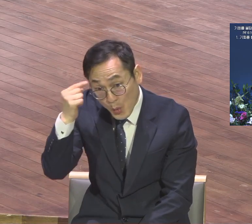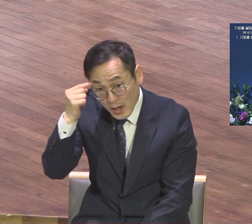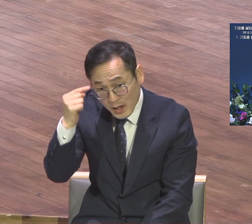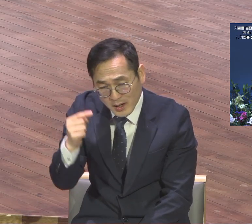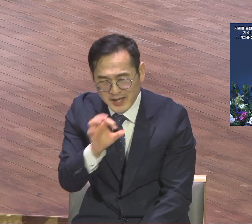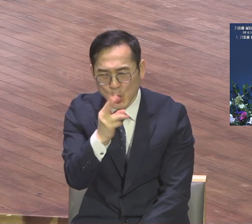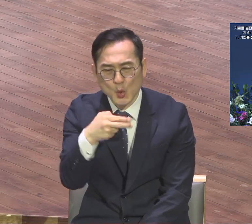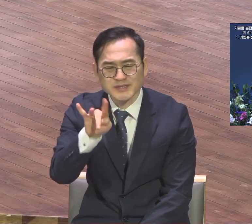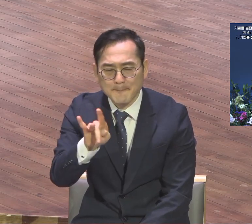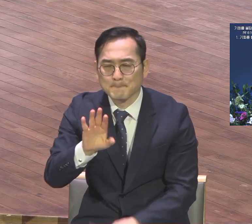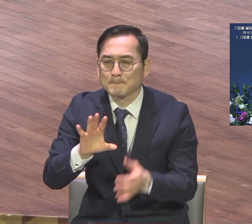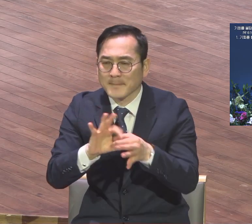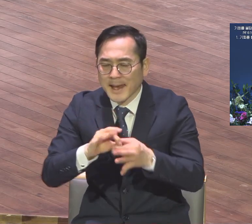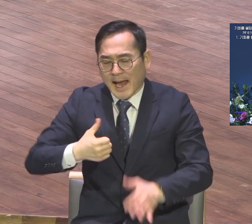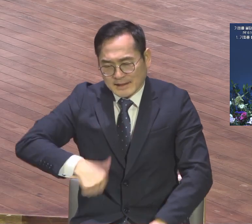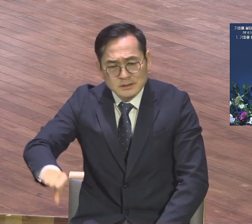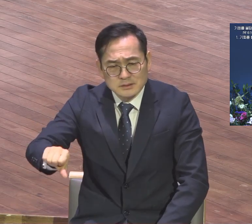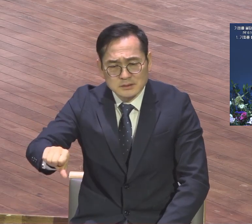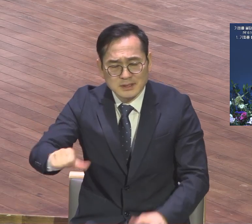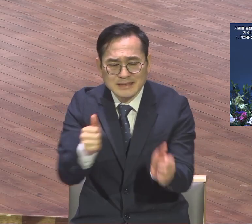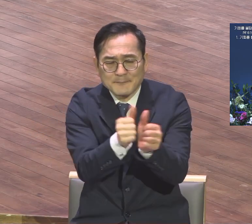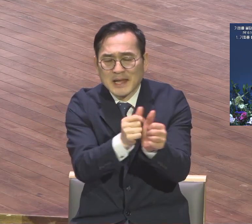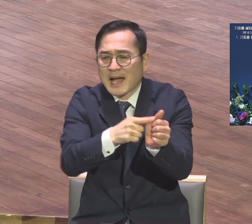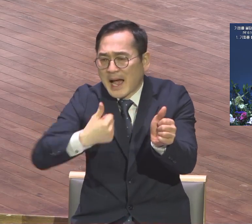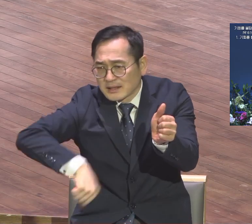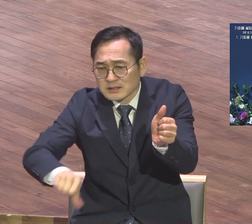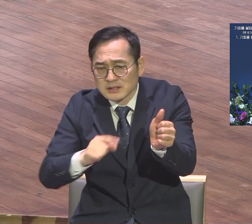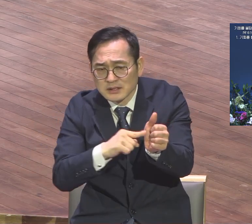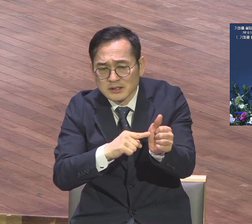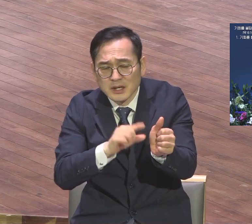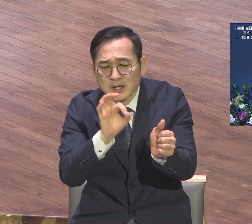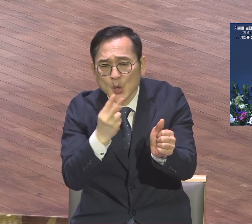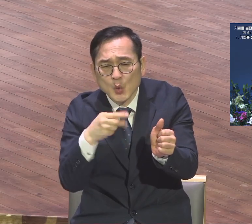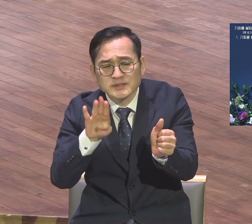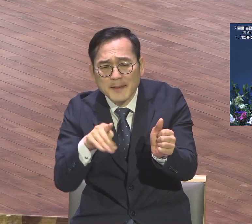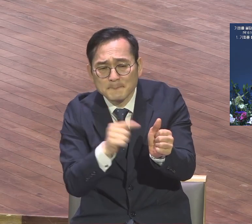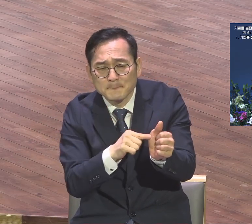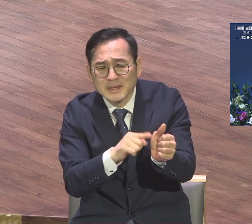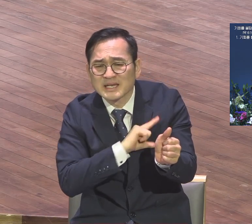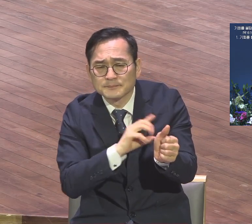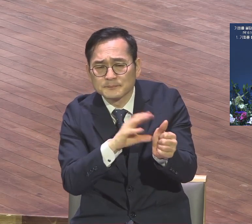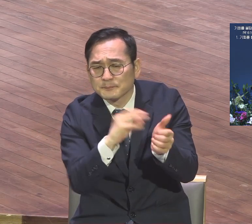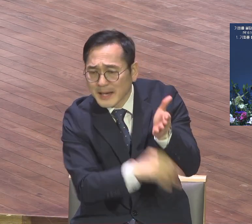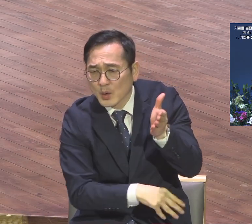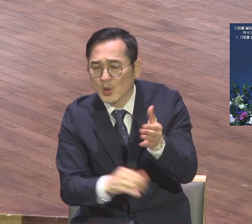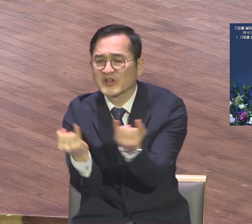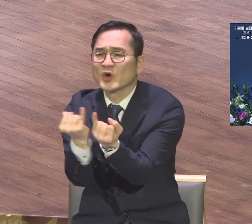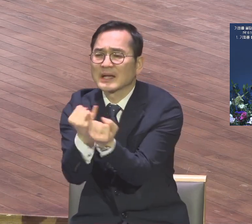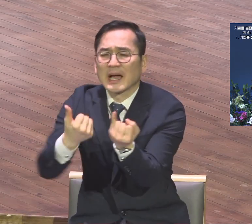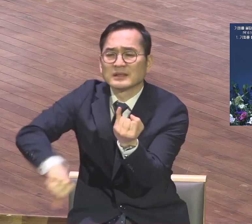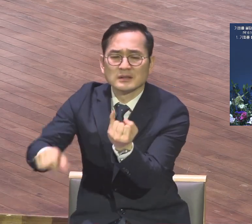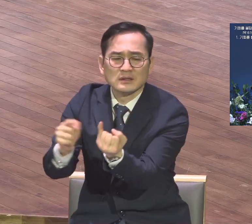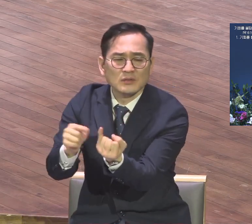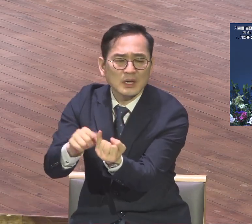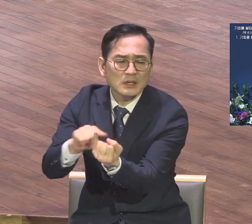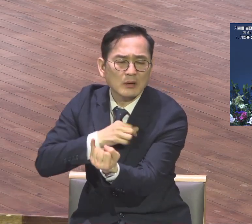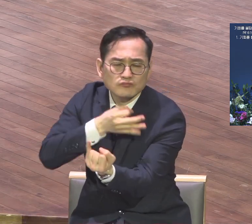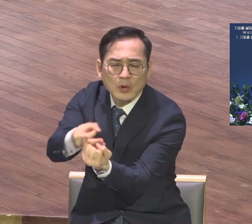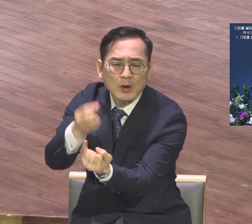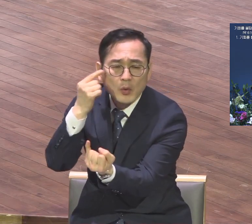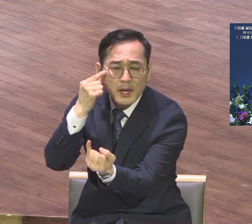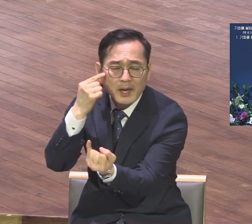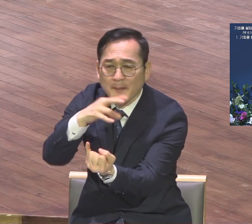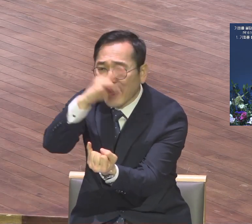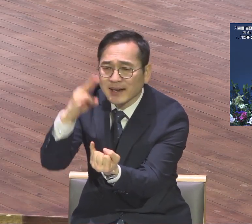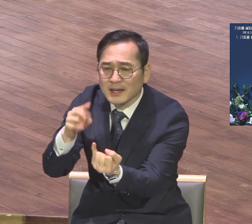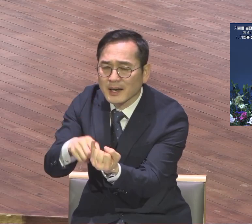요셉의 아들을 표현해야 되잖아요. 요셉의 아들인데 요셉이 빼버리고 마리아 아들 아니냐? 이게 무슨